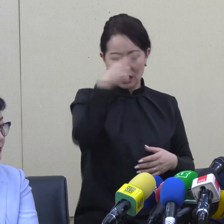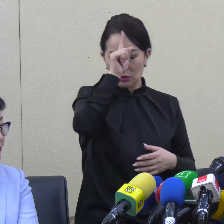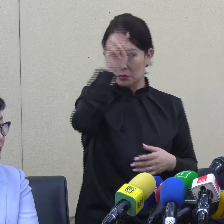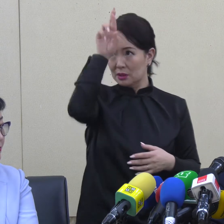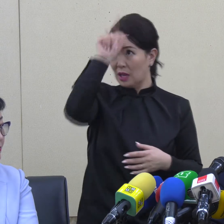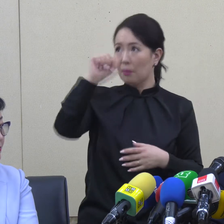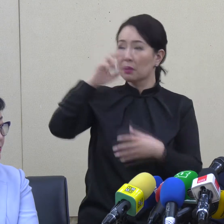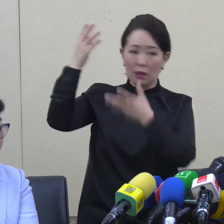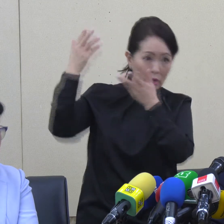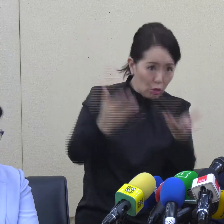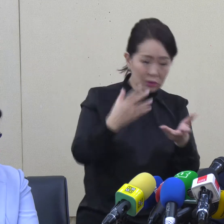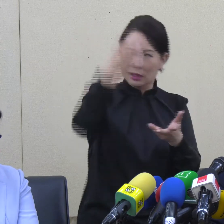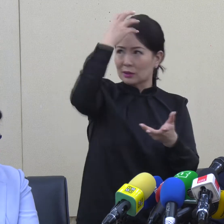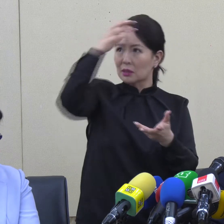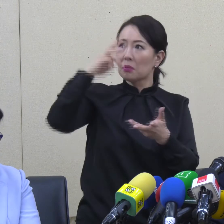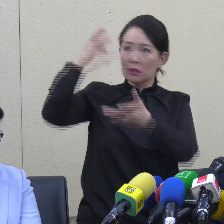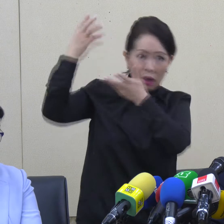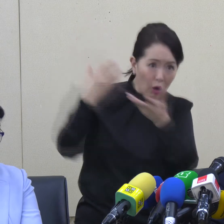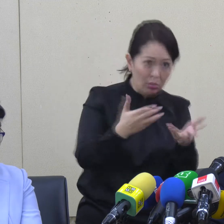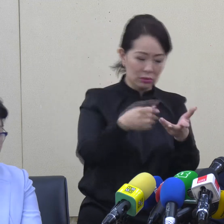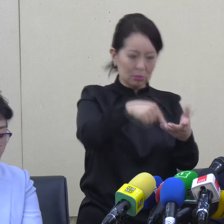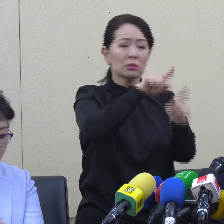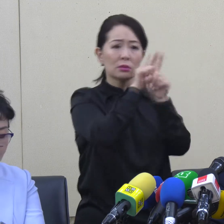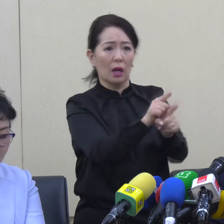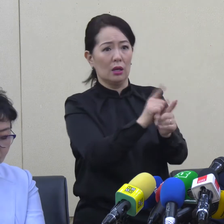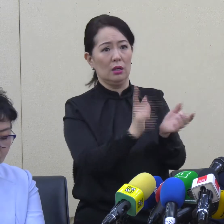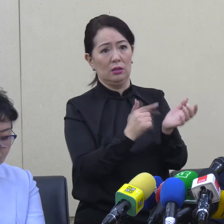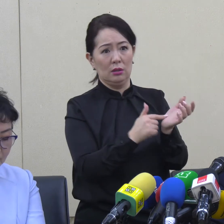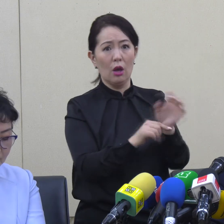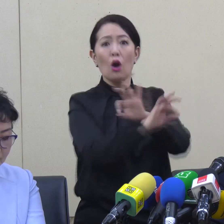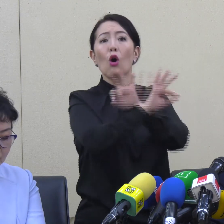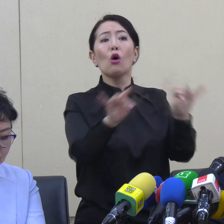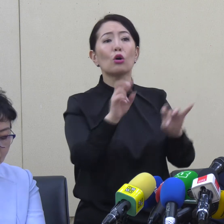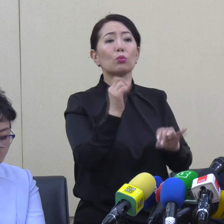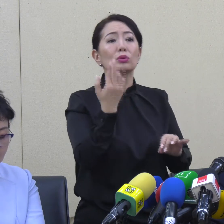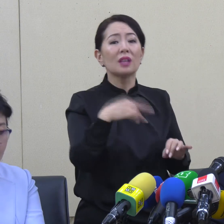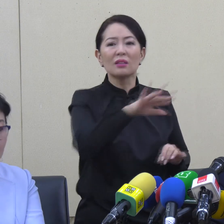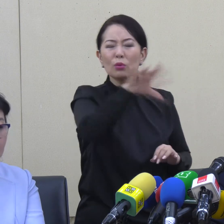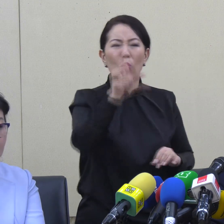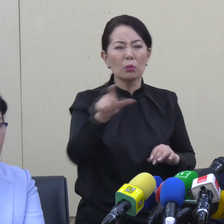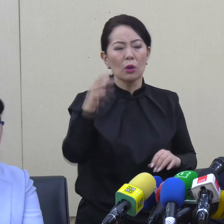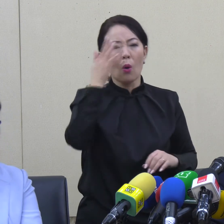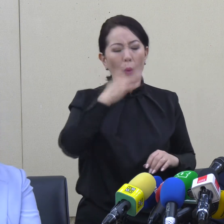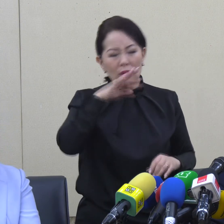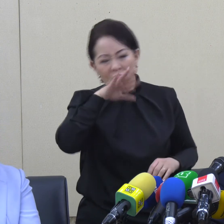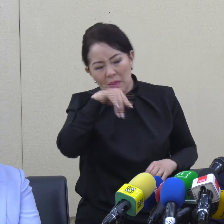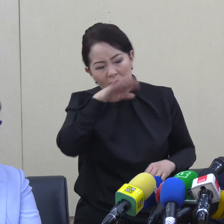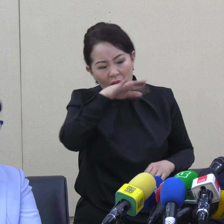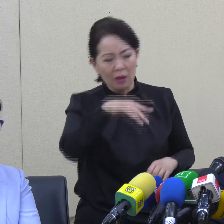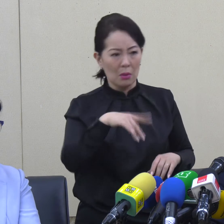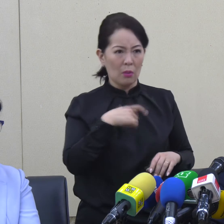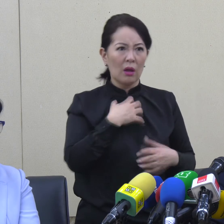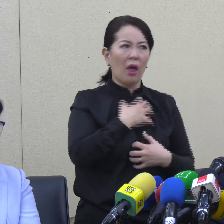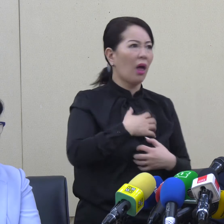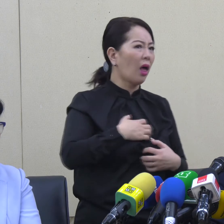гарганаа. Бидний мэдээг дагаж явах хэрэгтэй. Аа постын энэ хуурамч мэдээ хүмүүсийг самгардуулж энэ